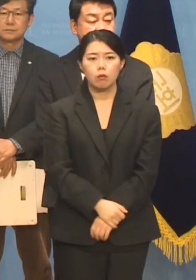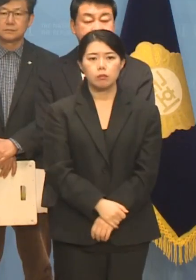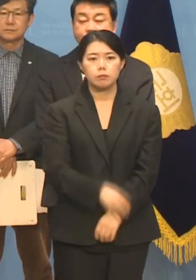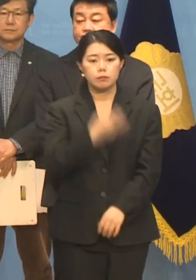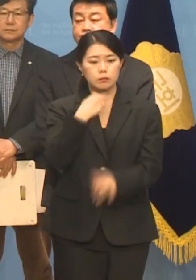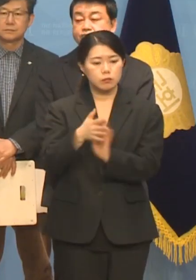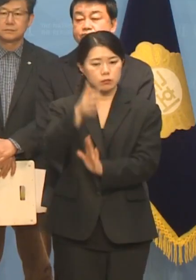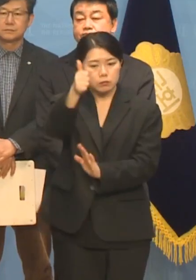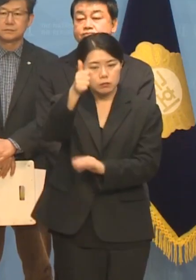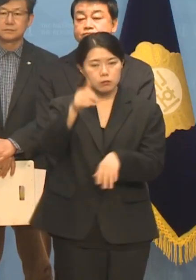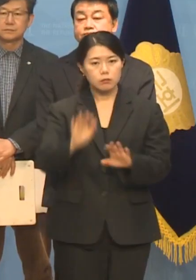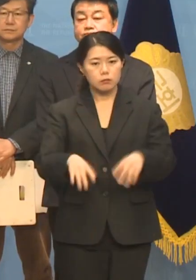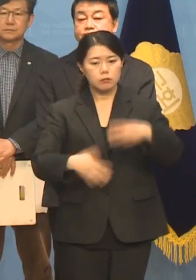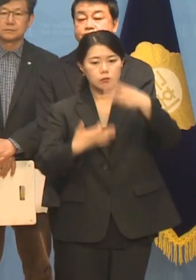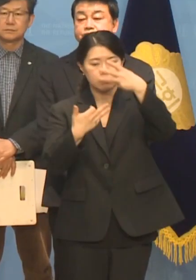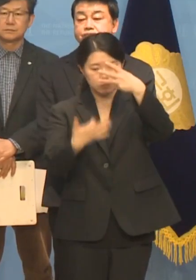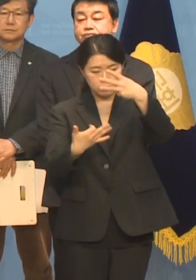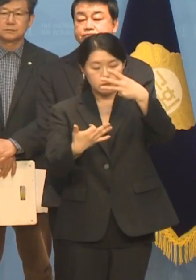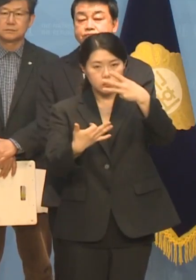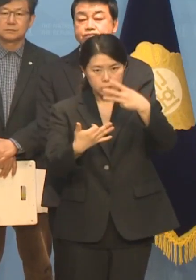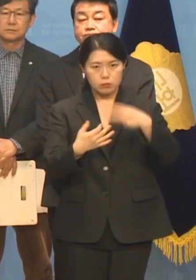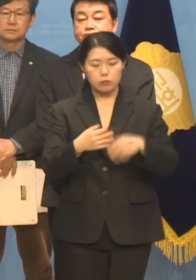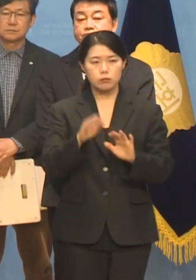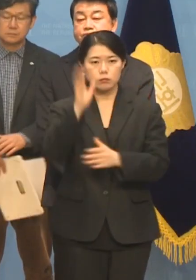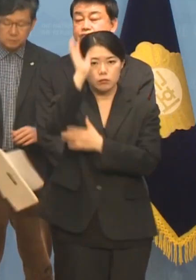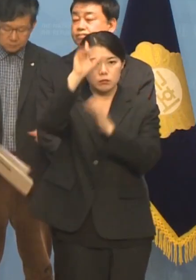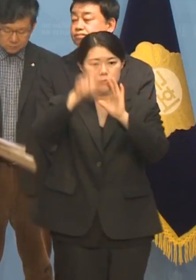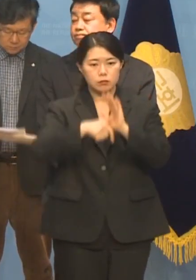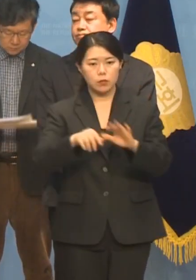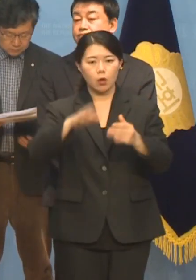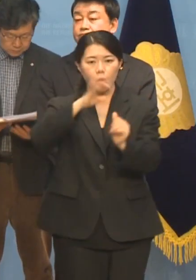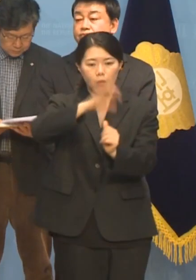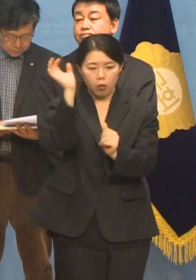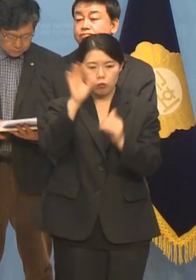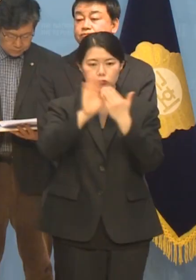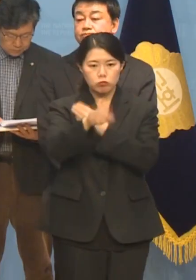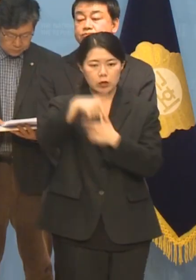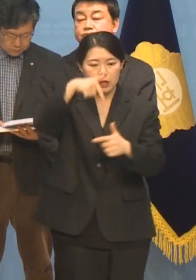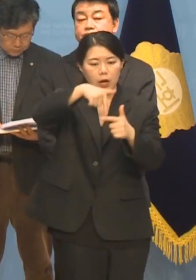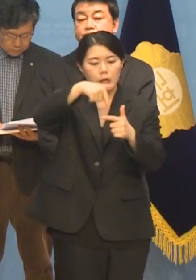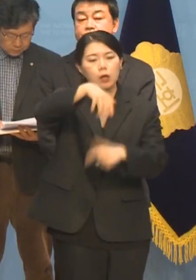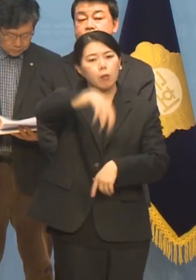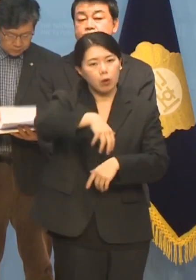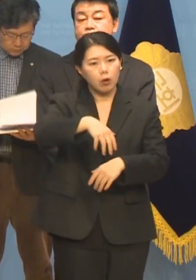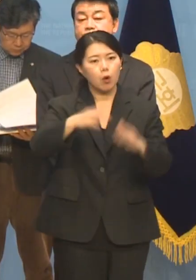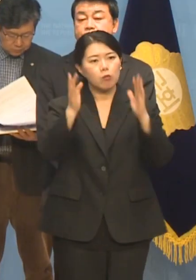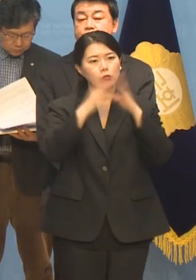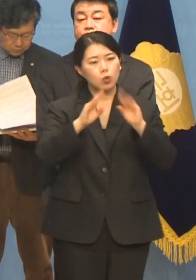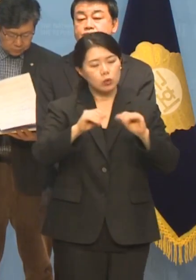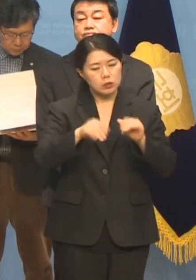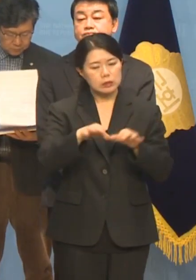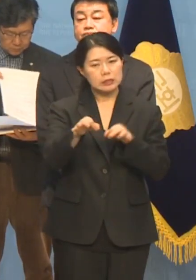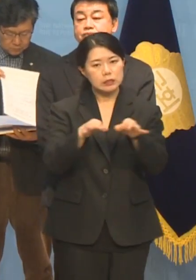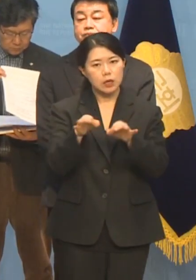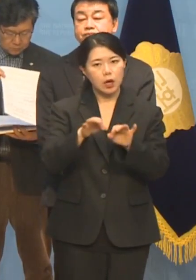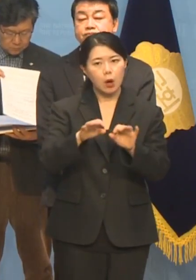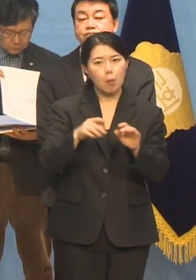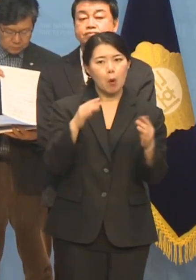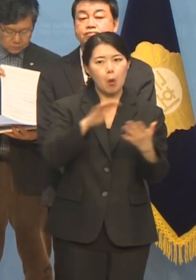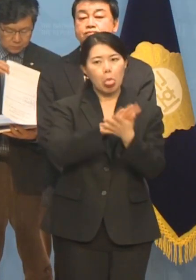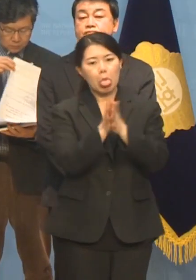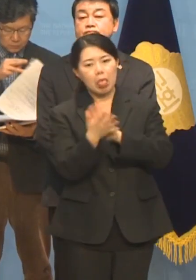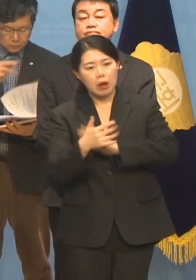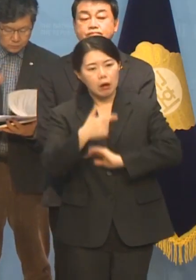오세훈 시장은 19일 브리핑을 통해 토지거래 허가구역 해제 이후 강남 중심으로 부동산 시장의 변동성이